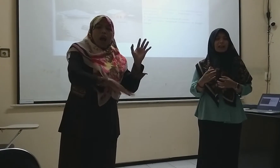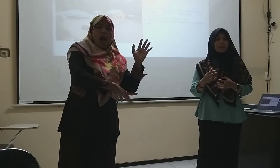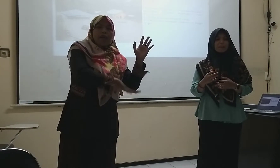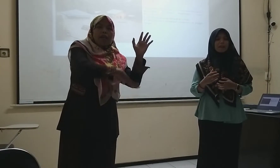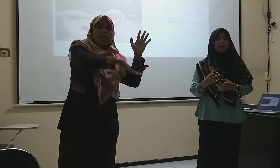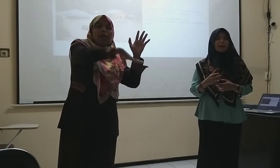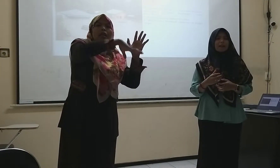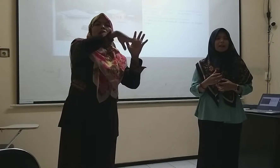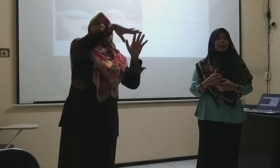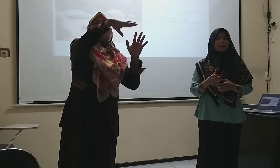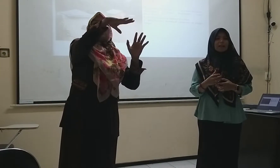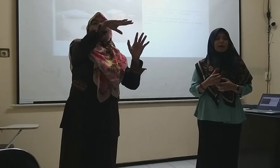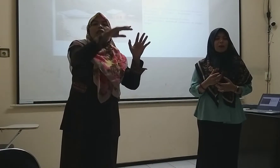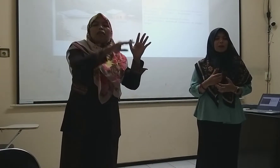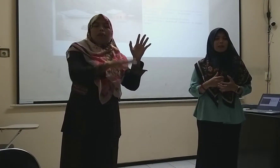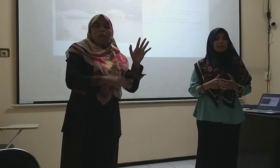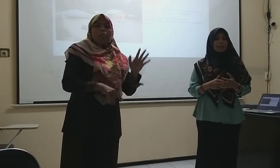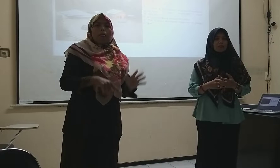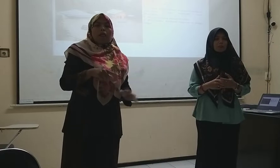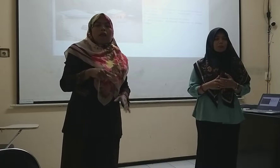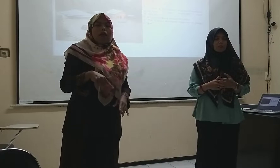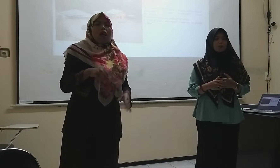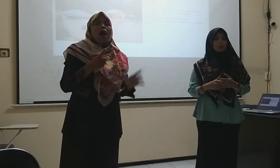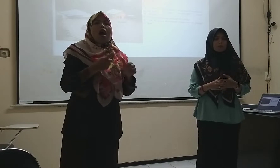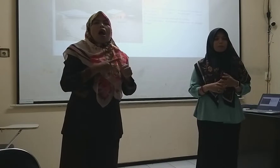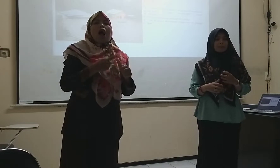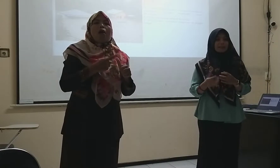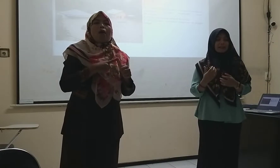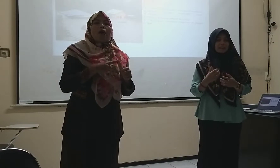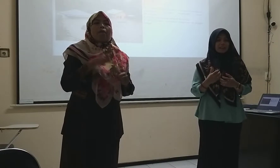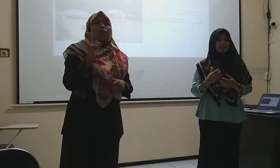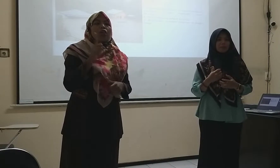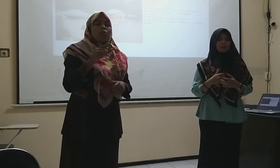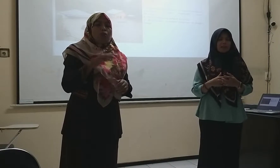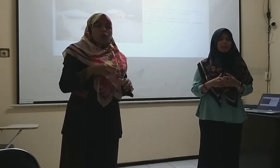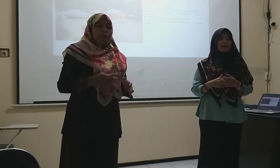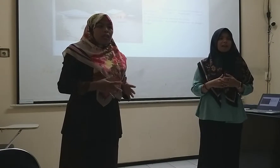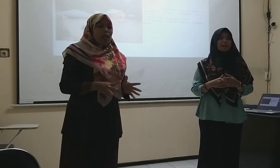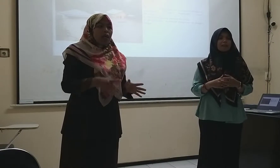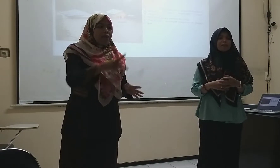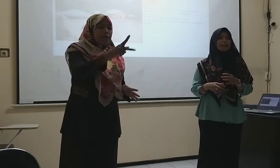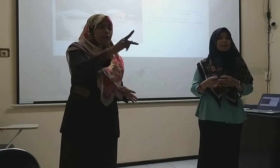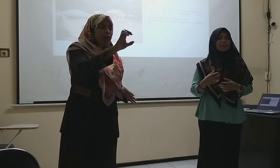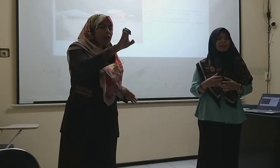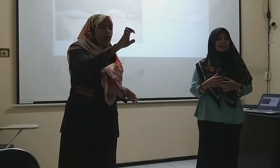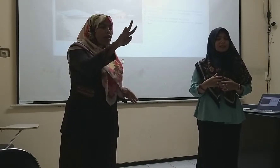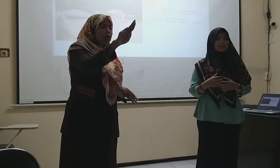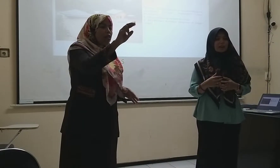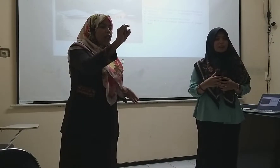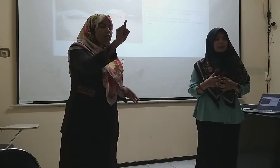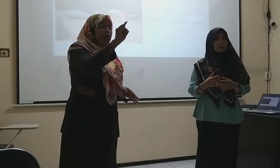kejadian alam yang awalnya itu tempat yang kering, kemudian menjadi